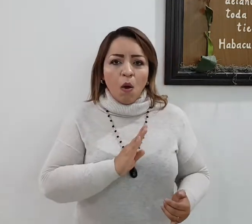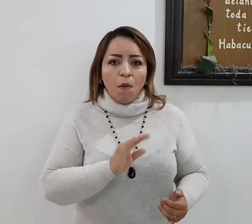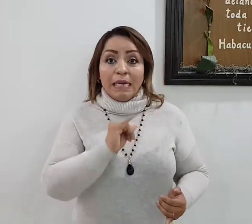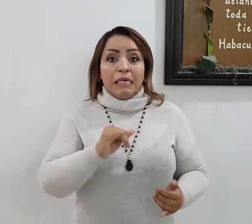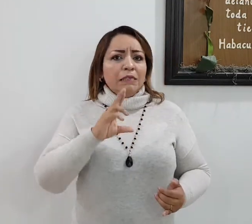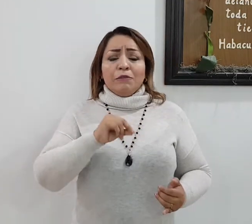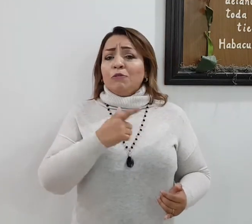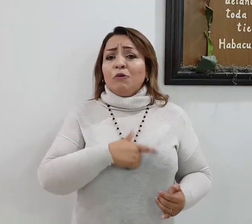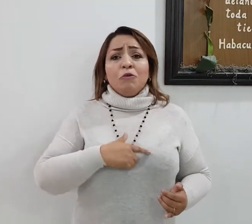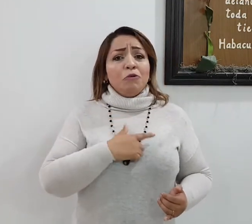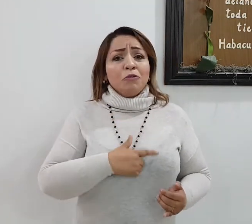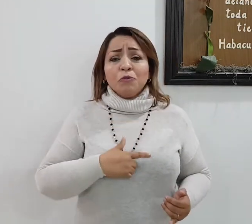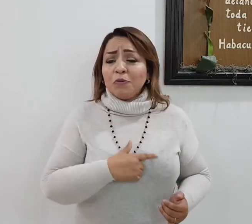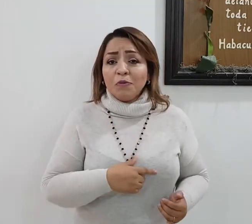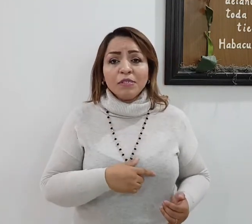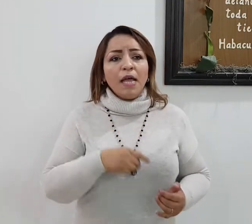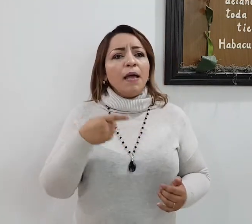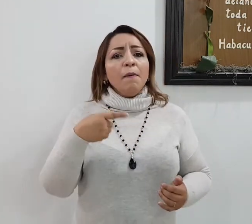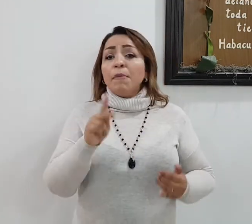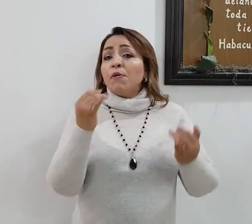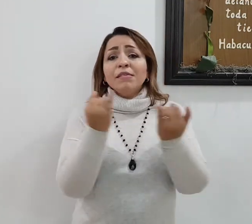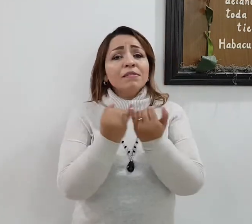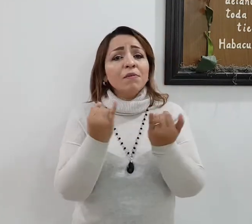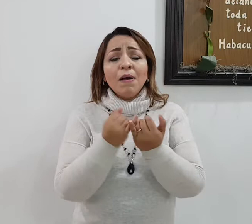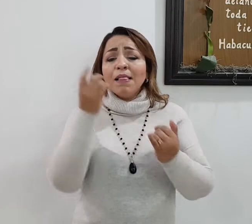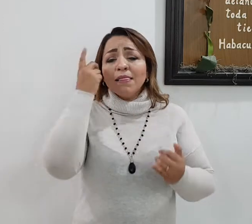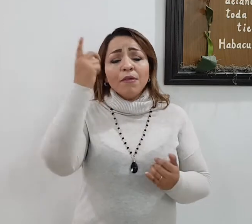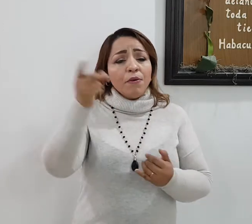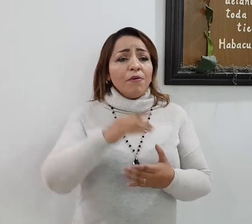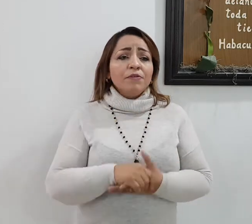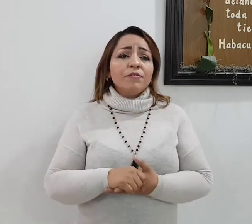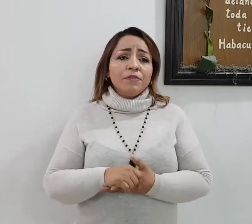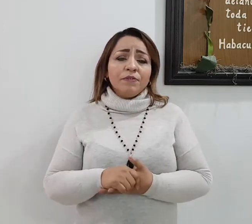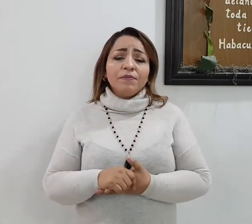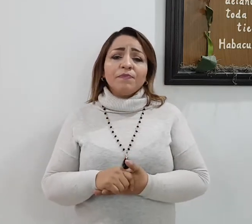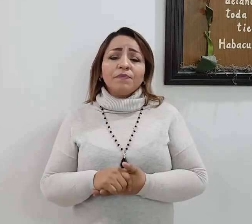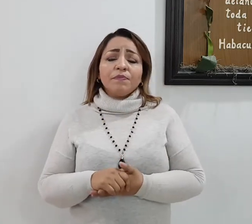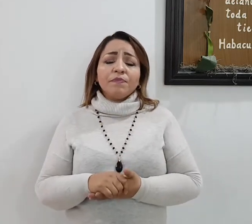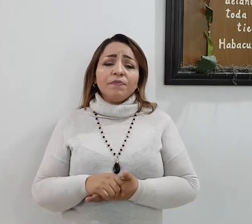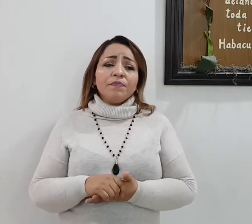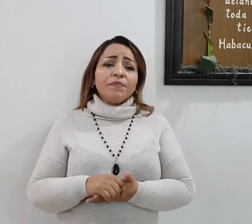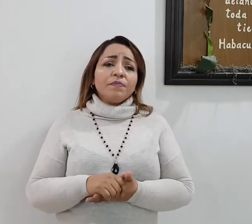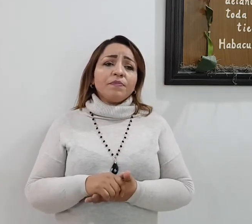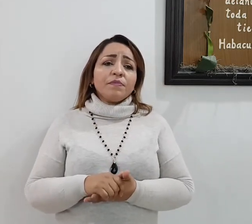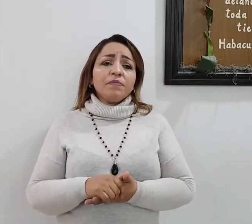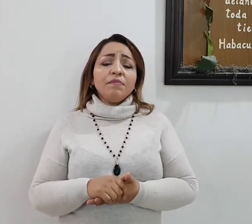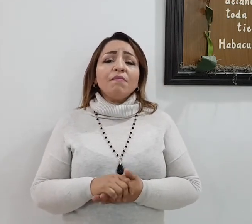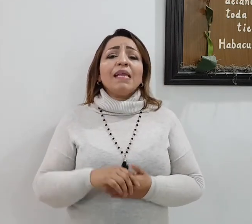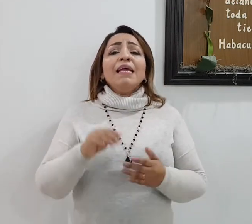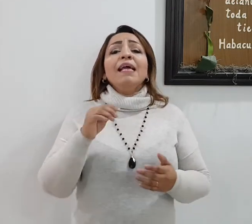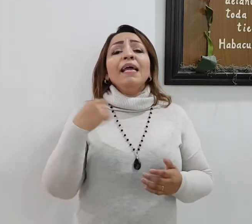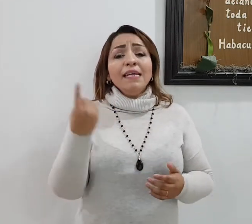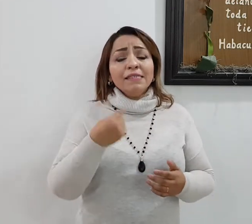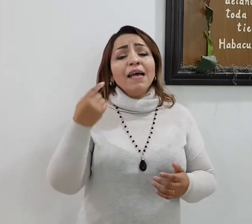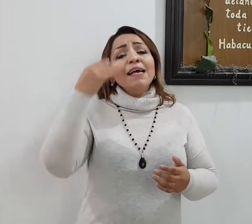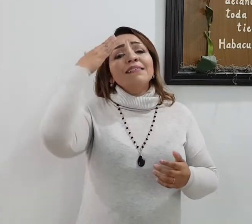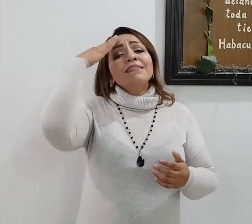a la fortaleza, a la paz que Dios nos trae, a saber que Dios está ahí y me hace sobrellevar el tiempo de una mejor